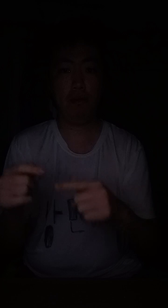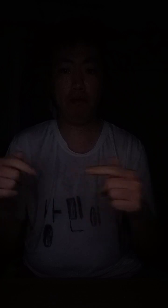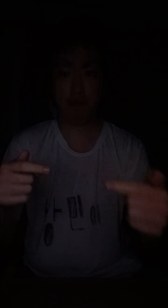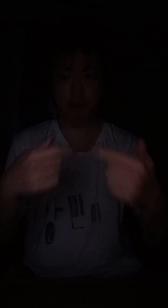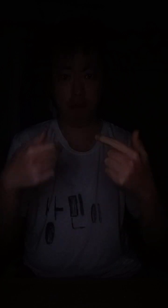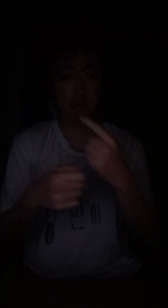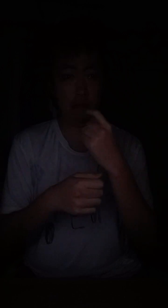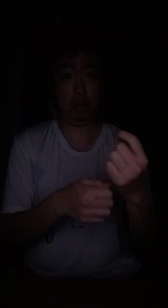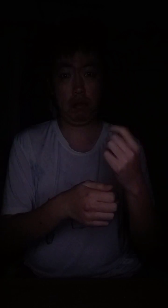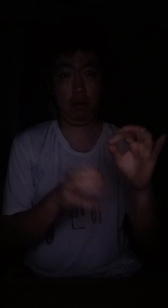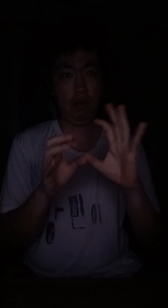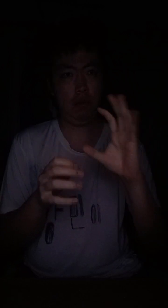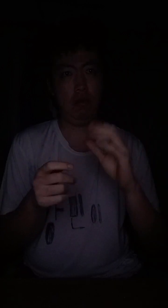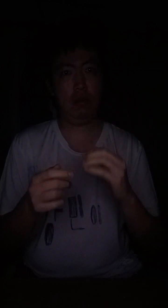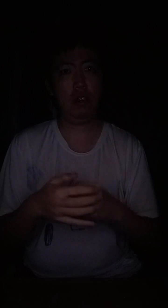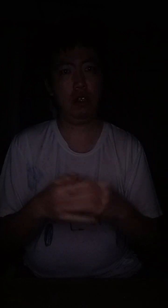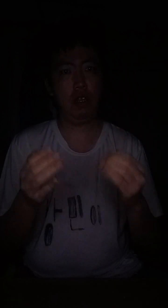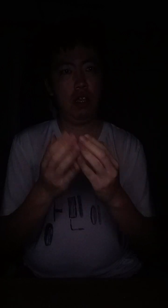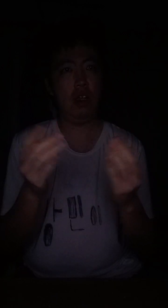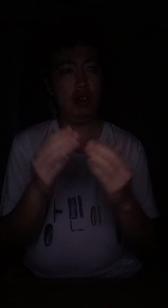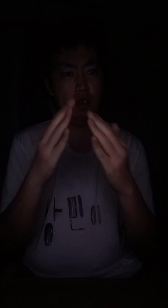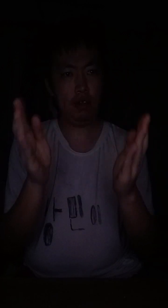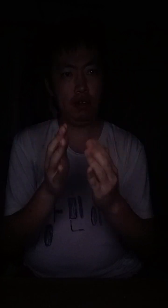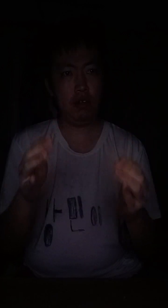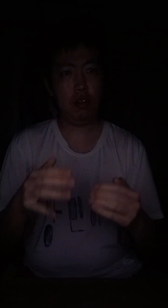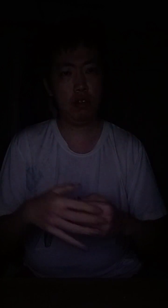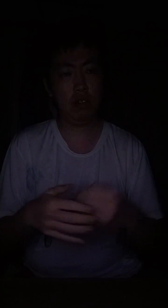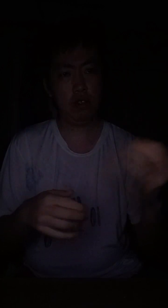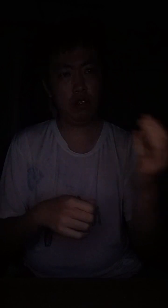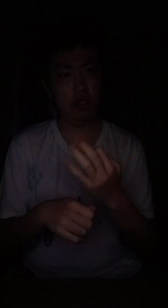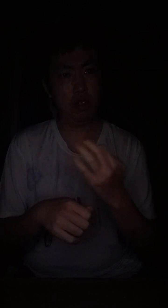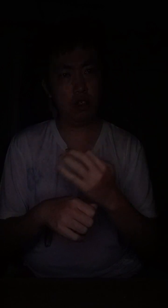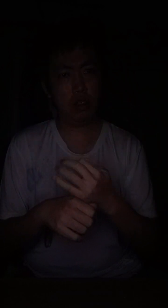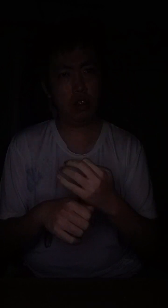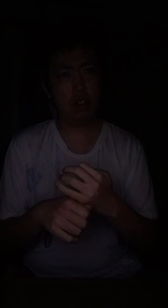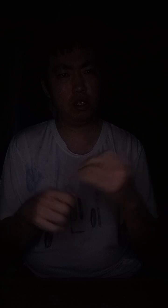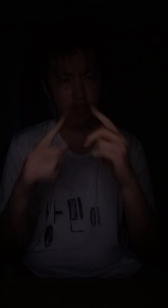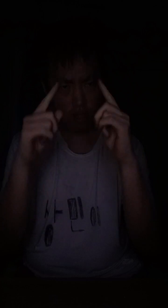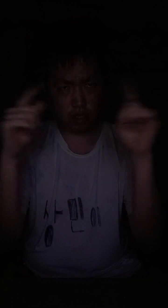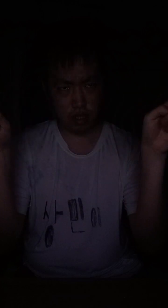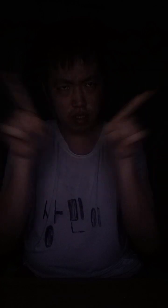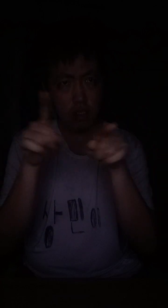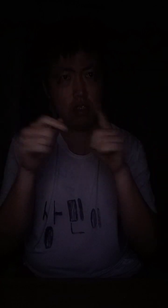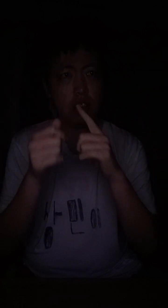빠져나옵니다. 소변기와 배변기 주변으로 불법 전단을 뿌리다 취재진과 맞닥뜨렸습니다.